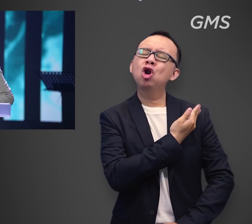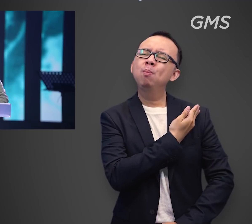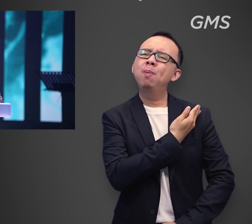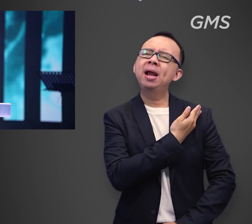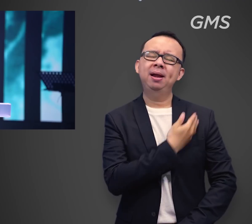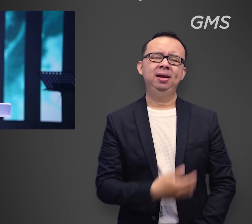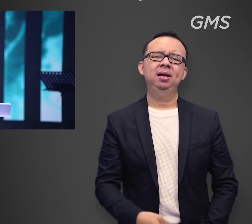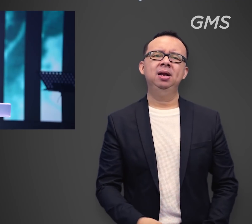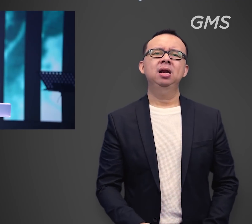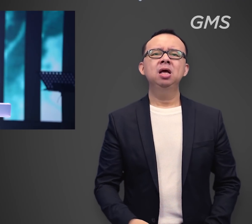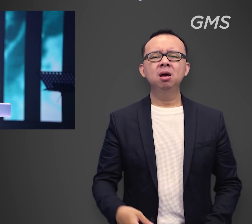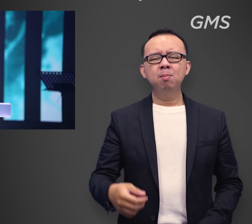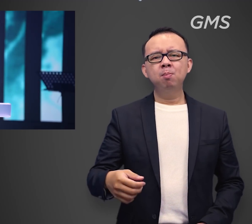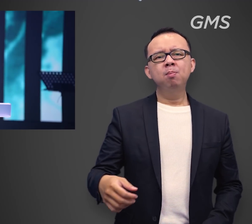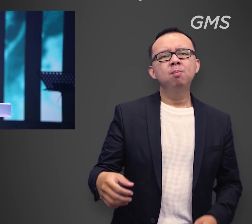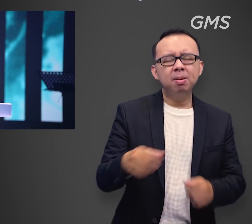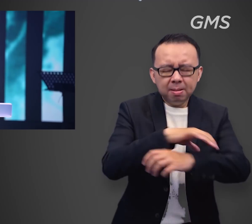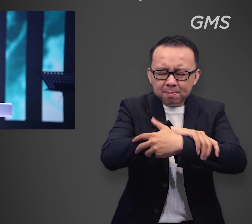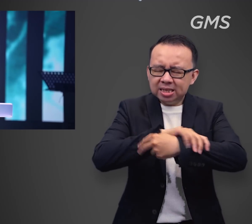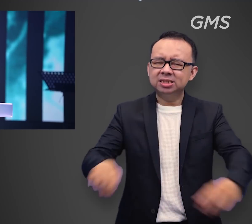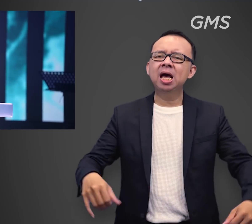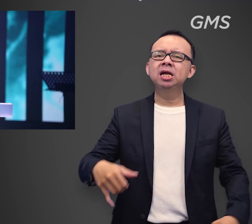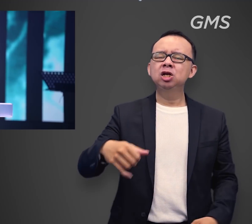dan dosaku. Apa itu? Yesus harus